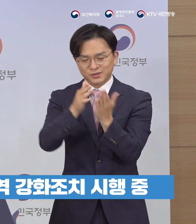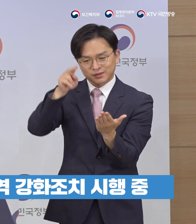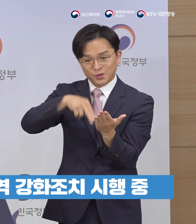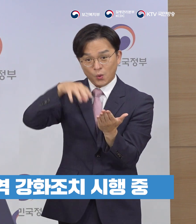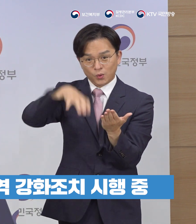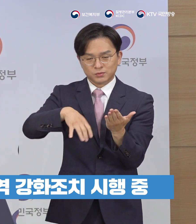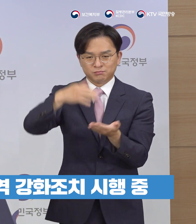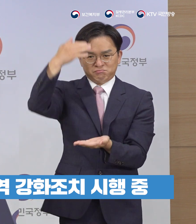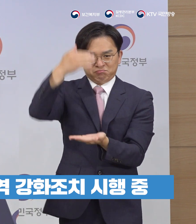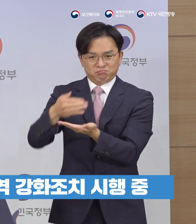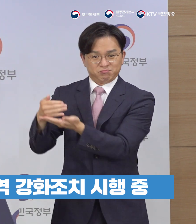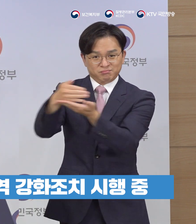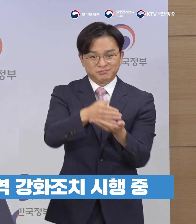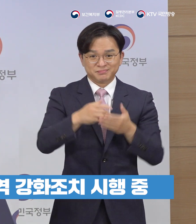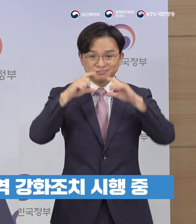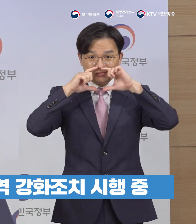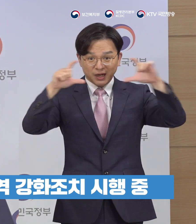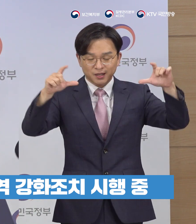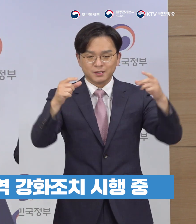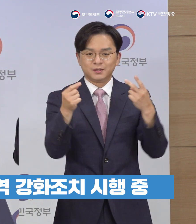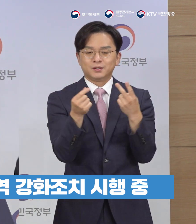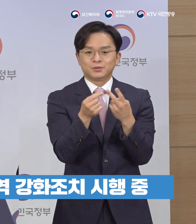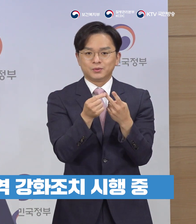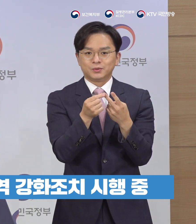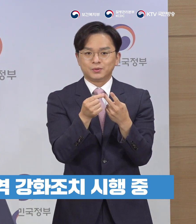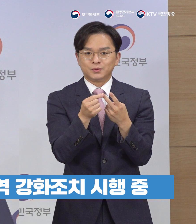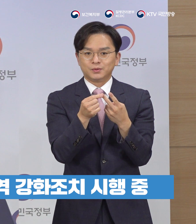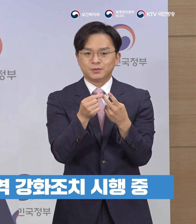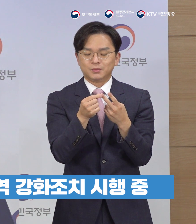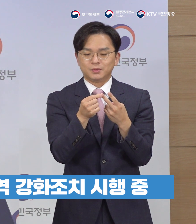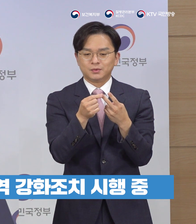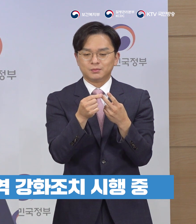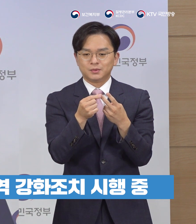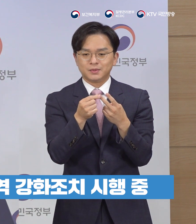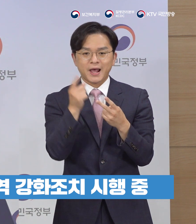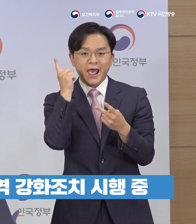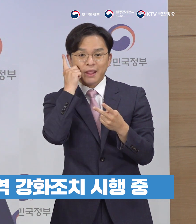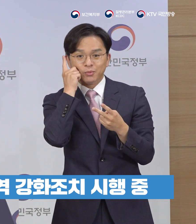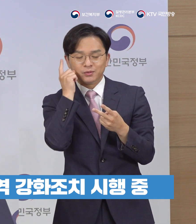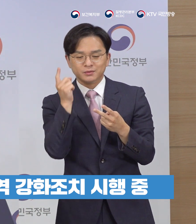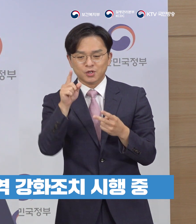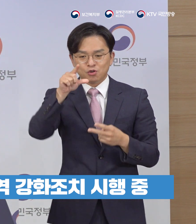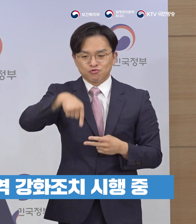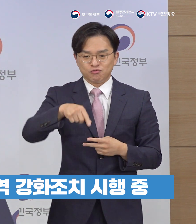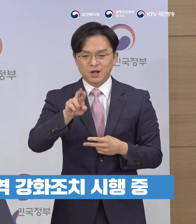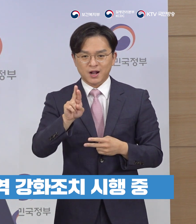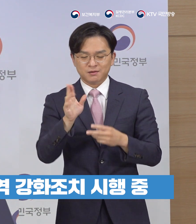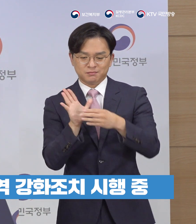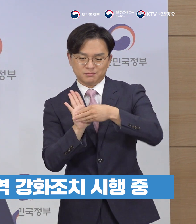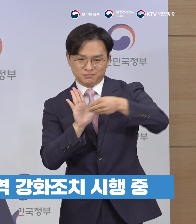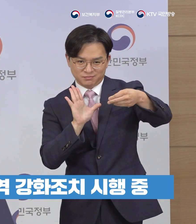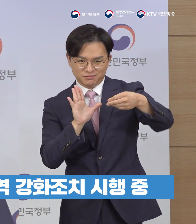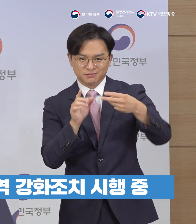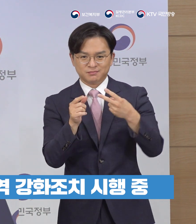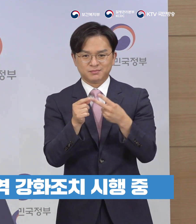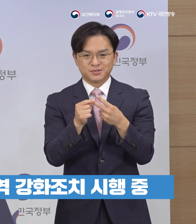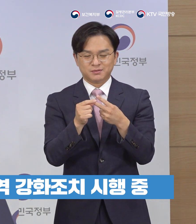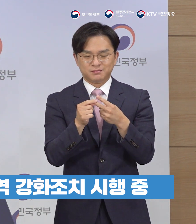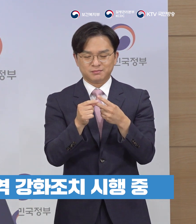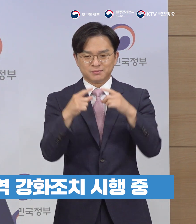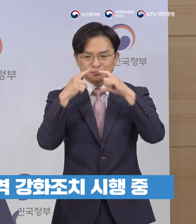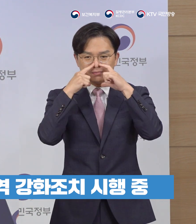등 8,000여 개의 공공시설의 운영을 중단하고 유흥주점, 클럽 등의 고위험